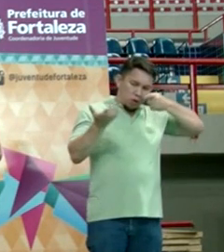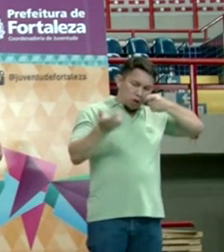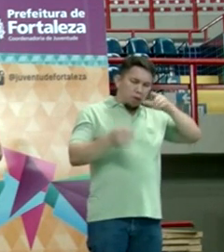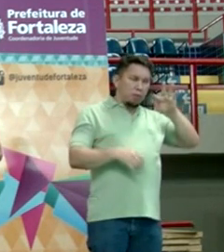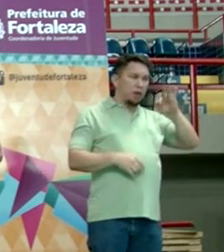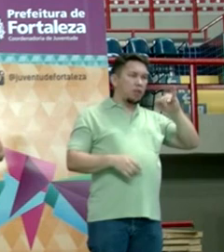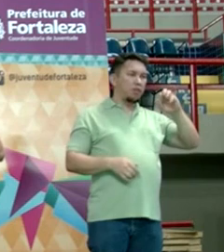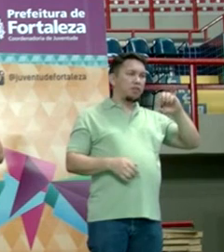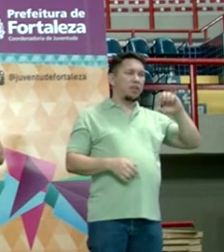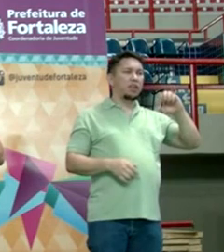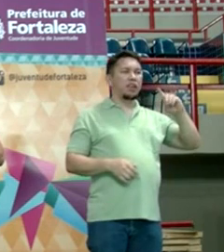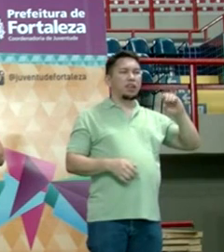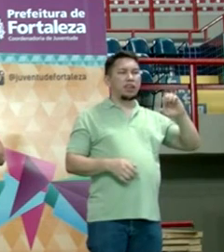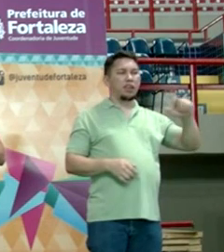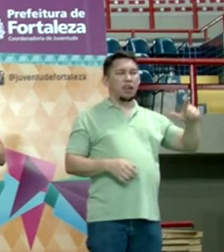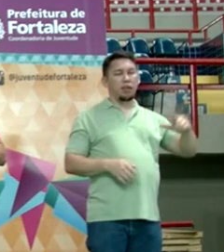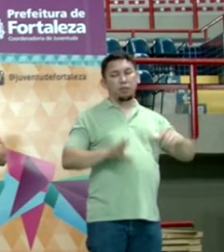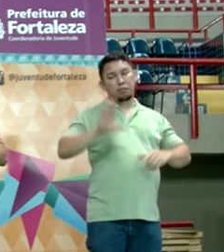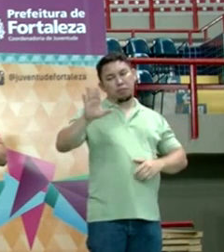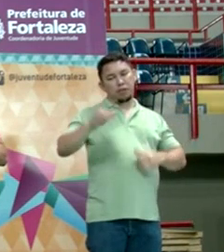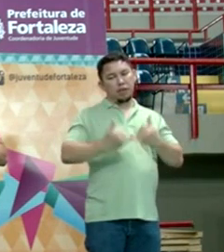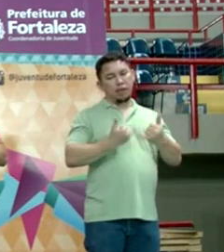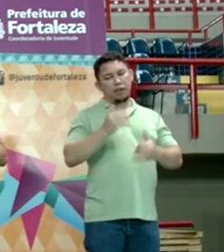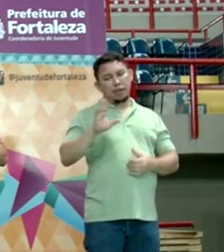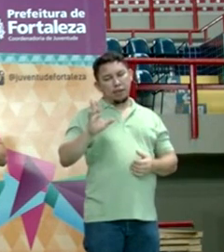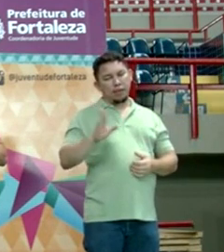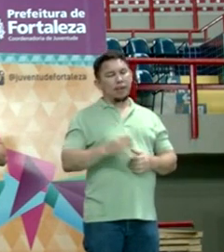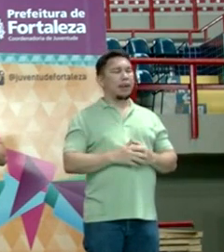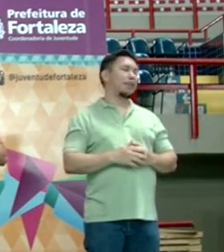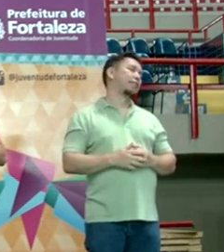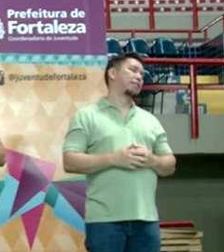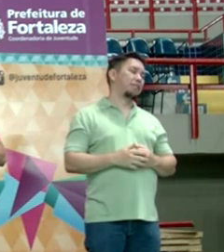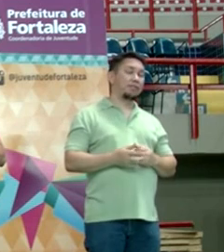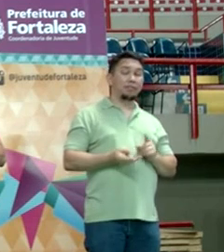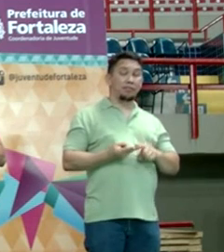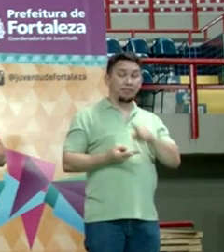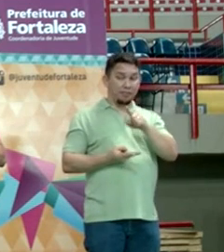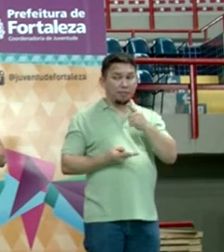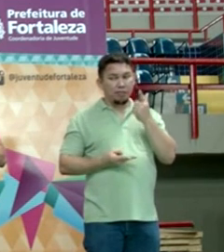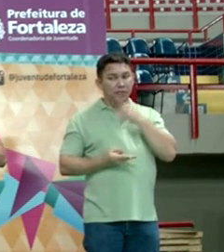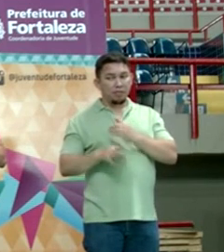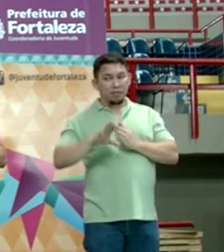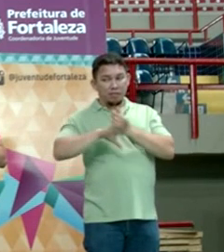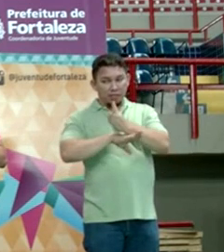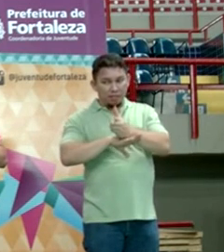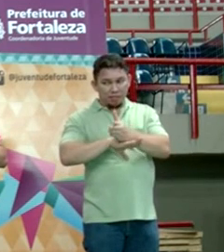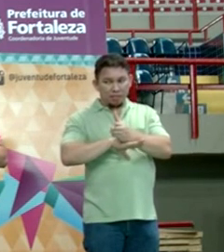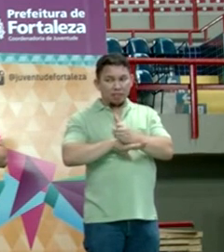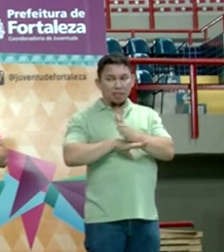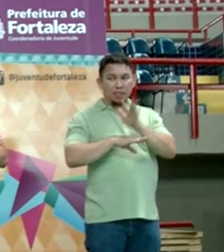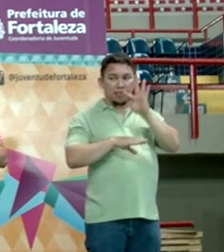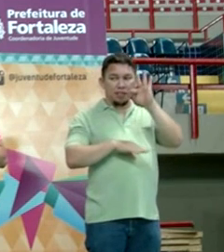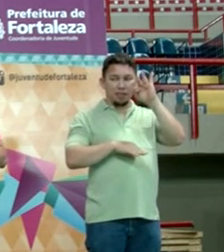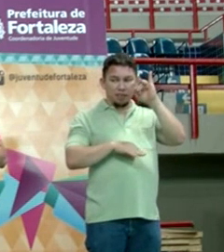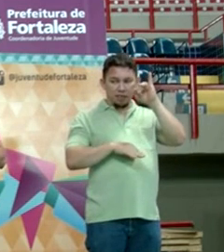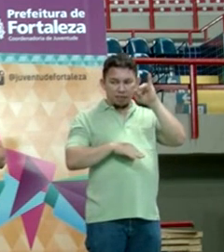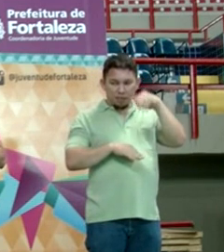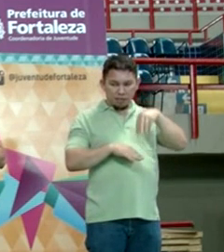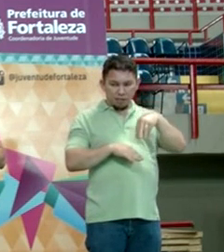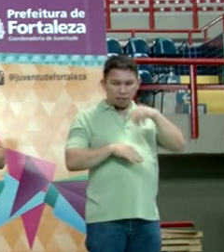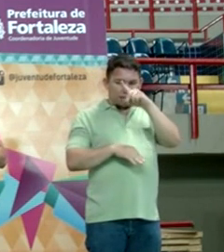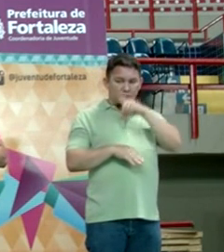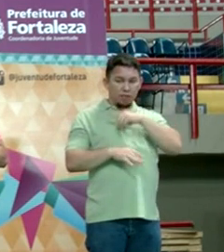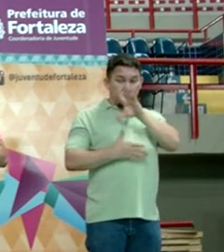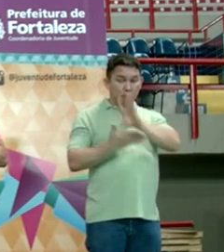Fidel. A, é um jogo. B, você não passou da fase, porque no final da fase você vai descobrir que você matou